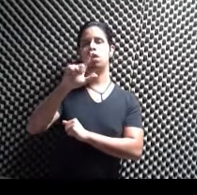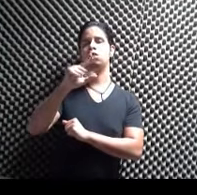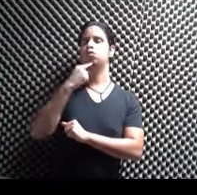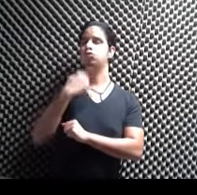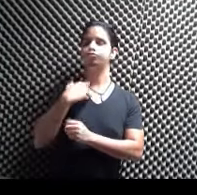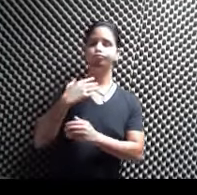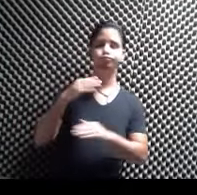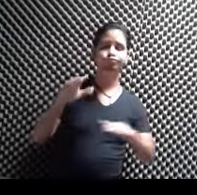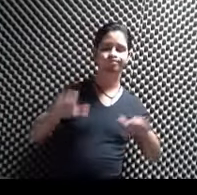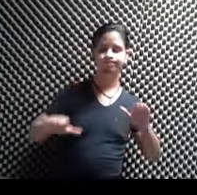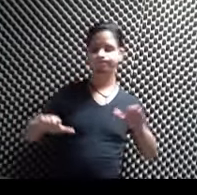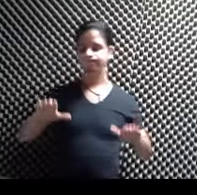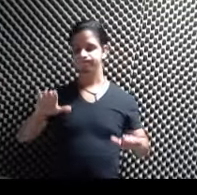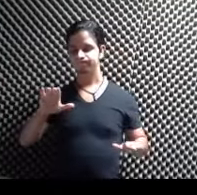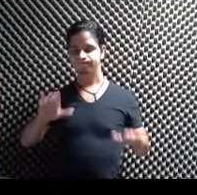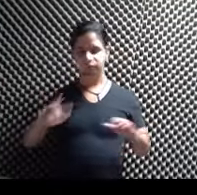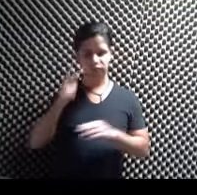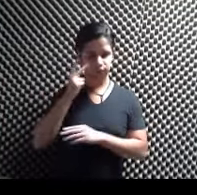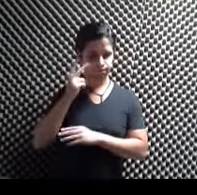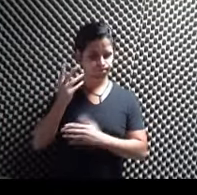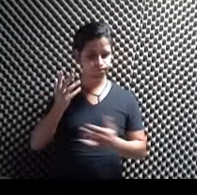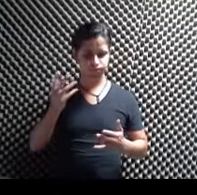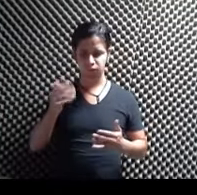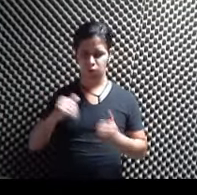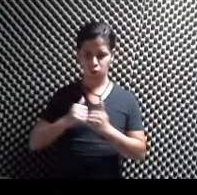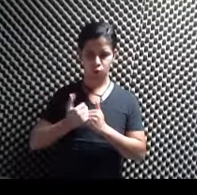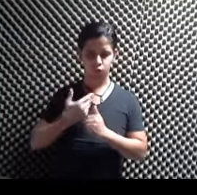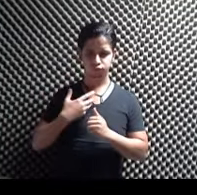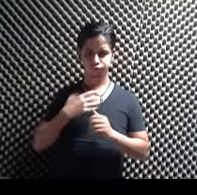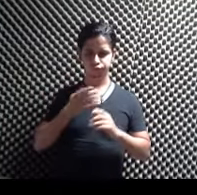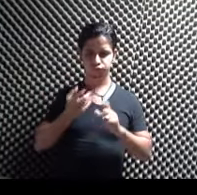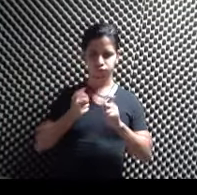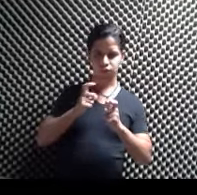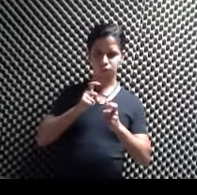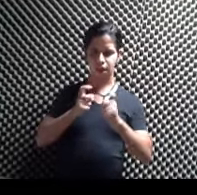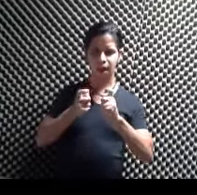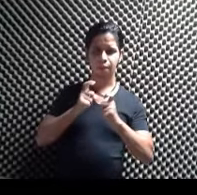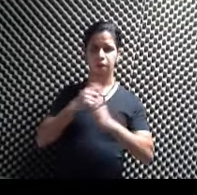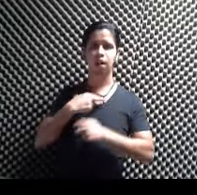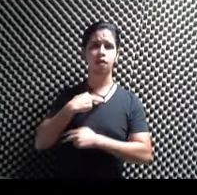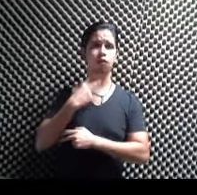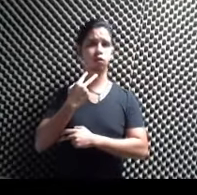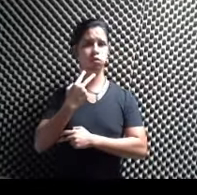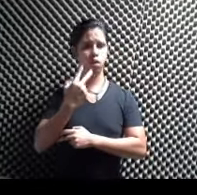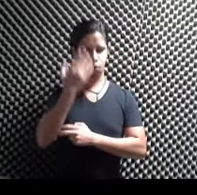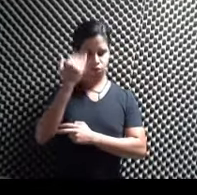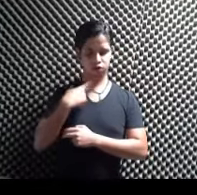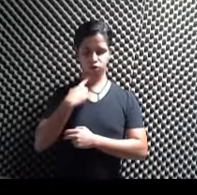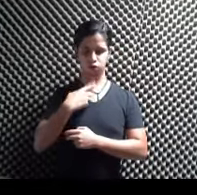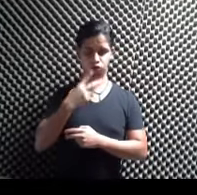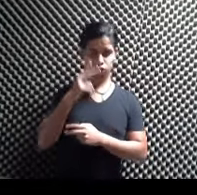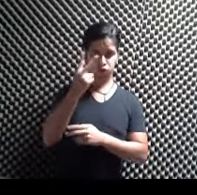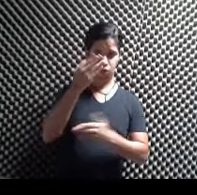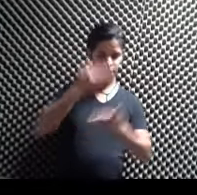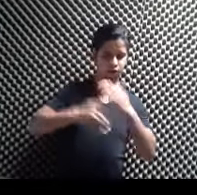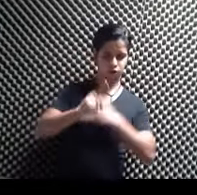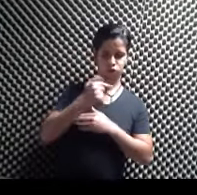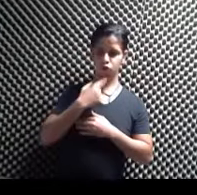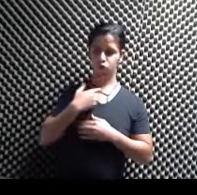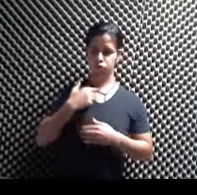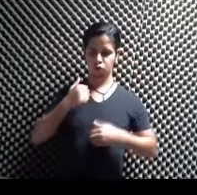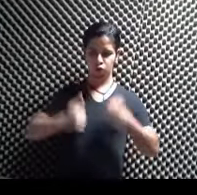navegando... como la voz de él en dos partes que ya lo interpreto cuando está mayor. Ajá. Porque Don